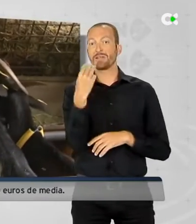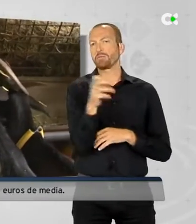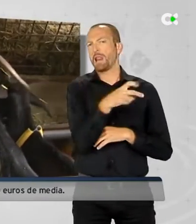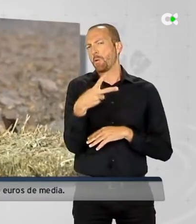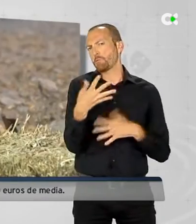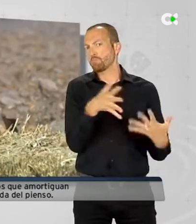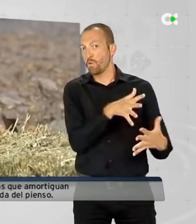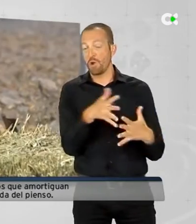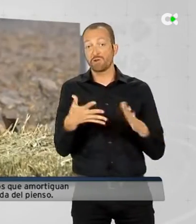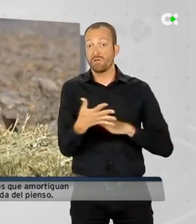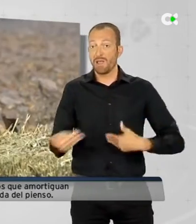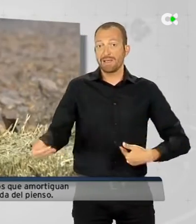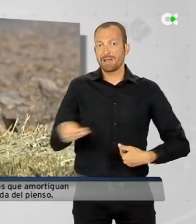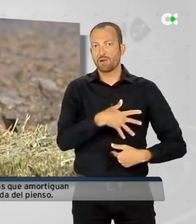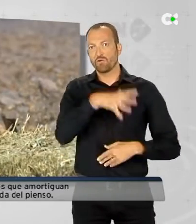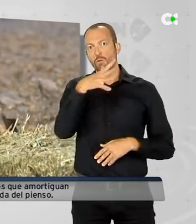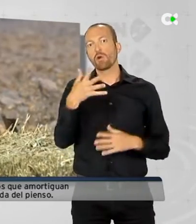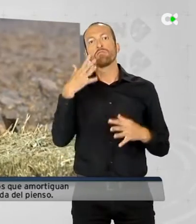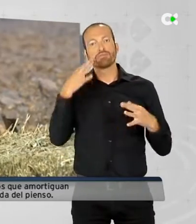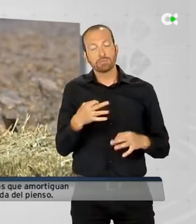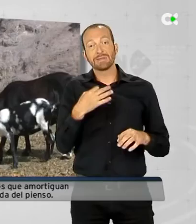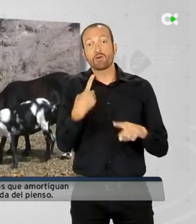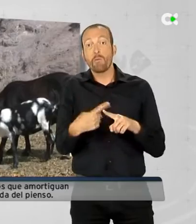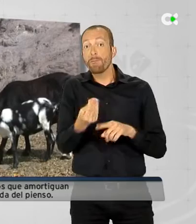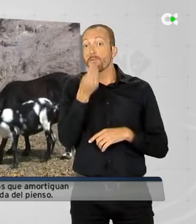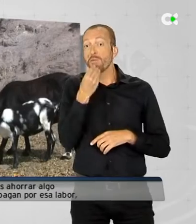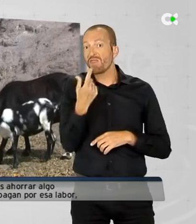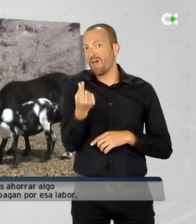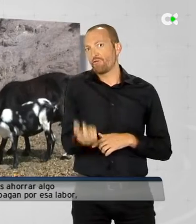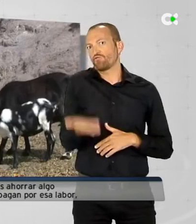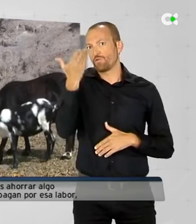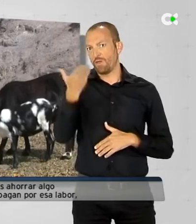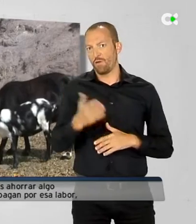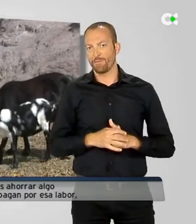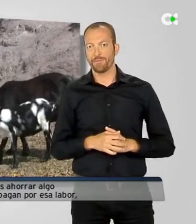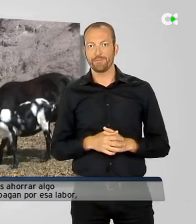media, unos ingresos que ayudan a amortiguar la escalada del pienso. ¿Te puedes ahorrar algo?